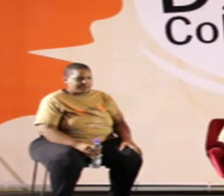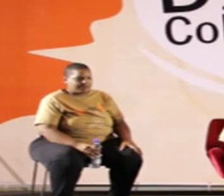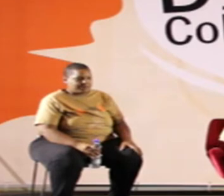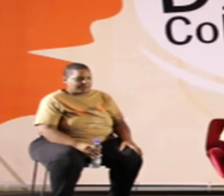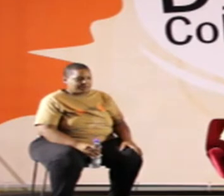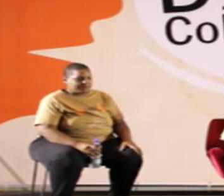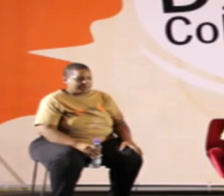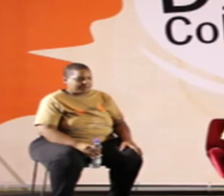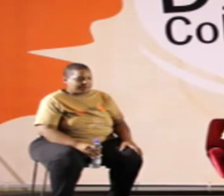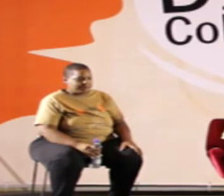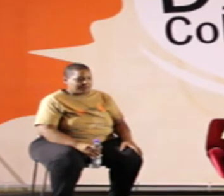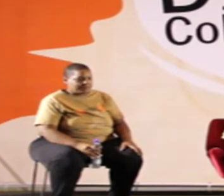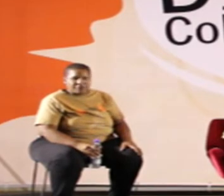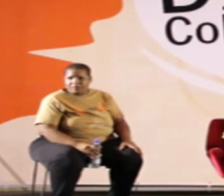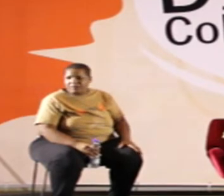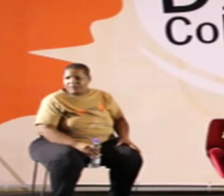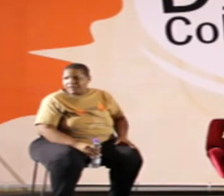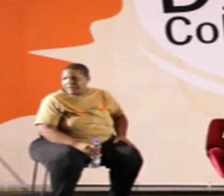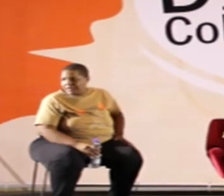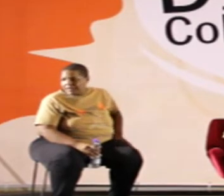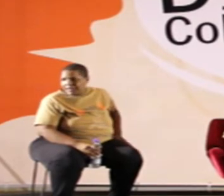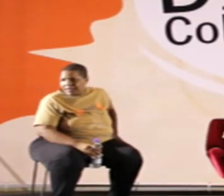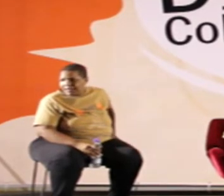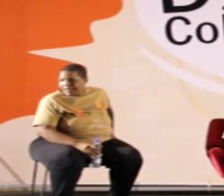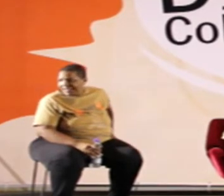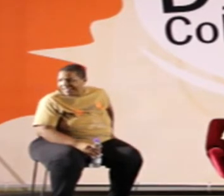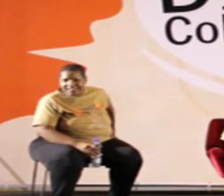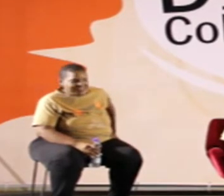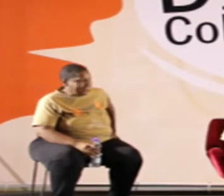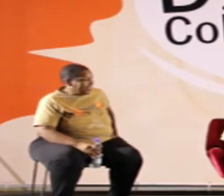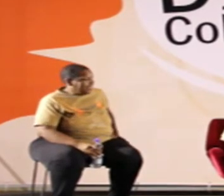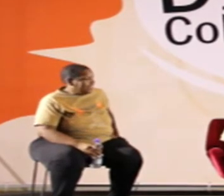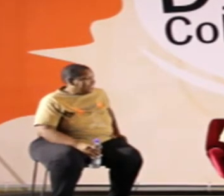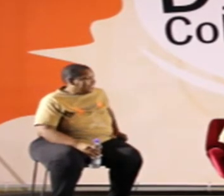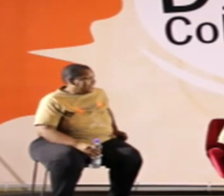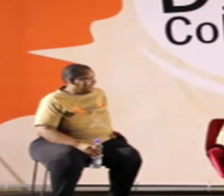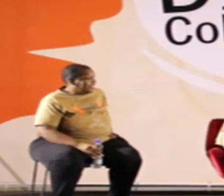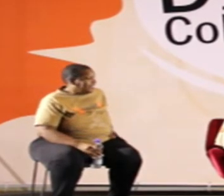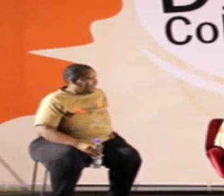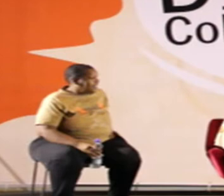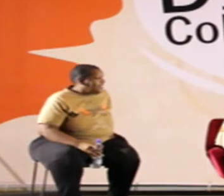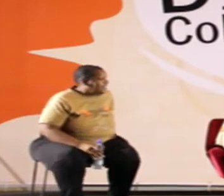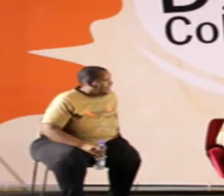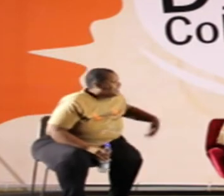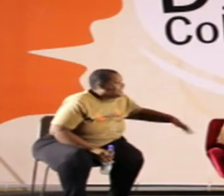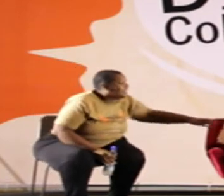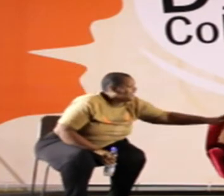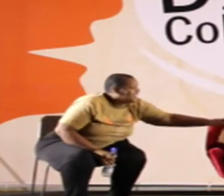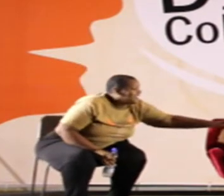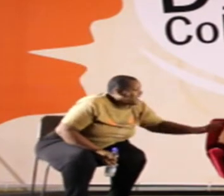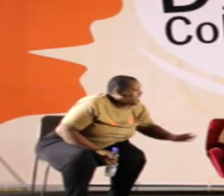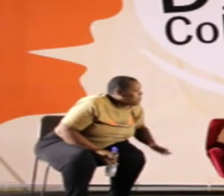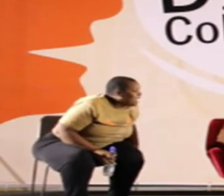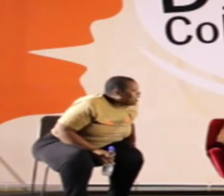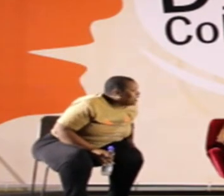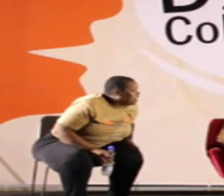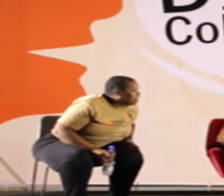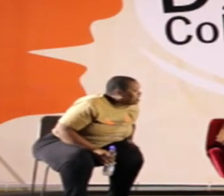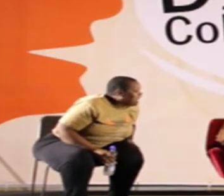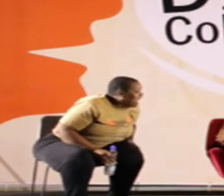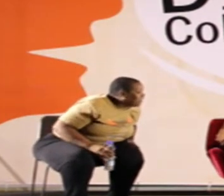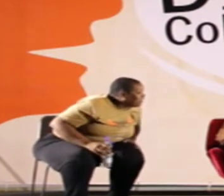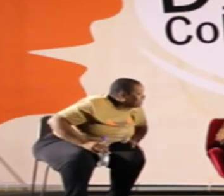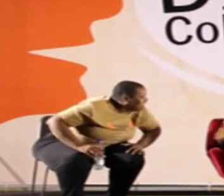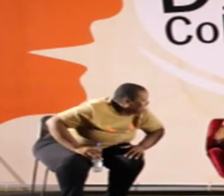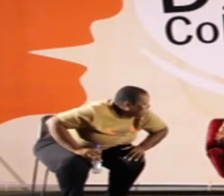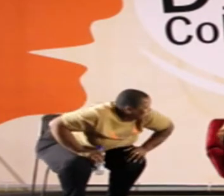Agradecemos a conferencista Jurema Werneck e a Vera Lúcia Santana, a Verinha, pela condução dos trabalhos. A partir de agora,